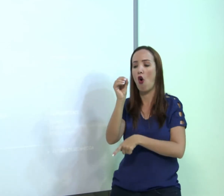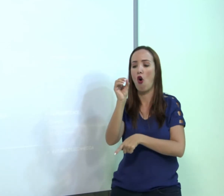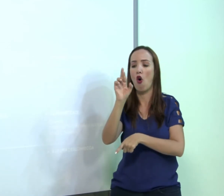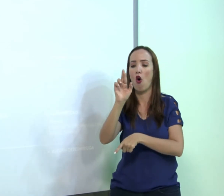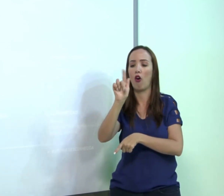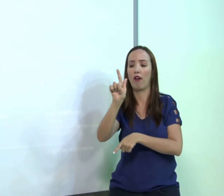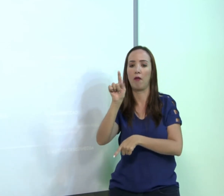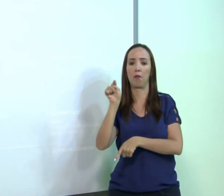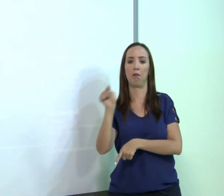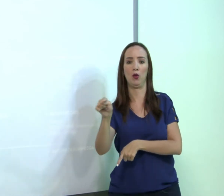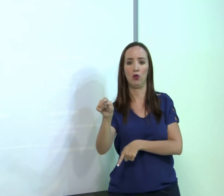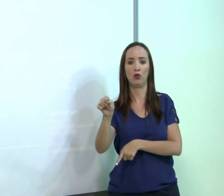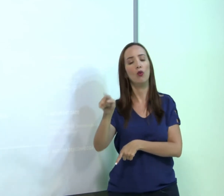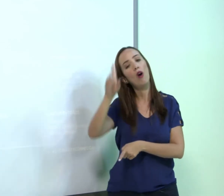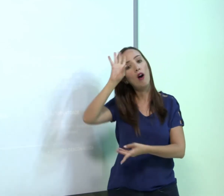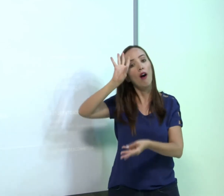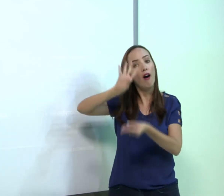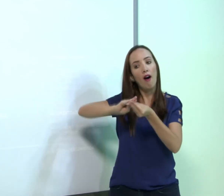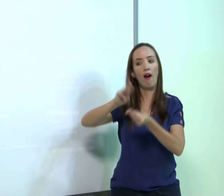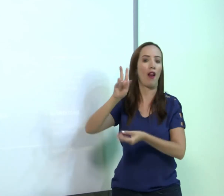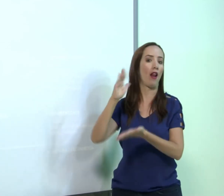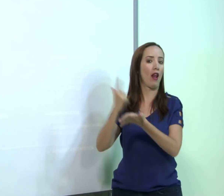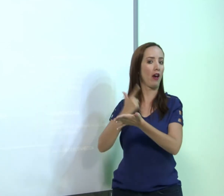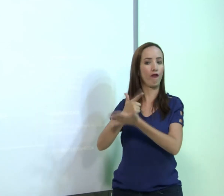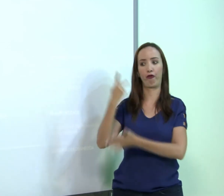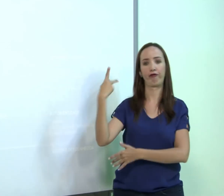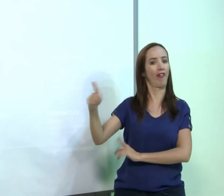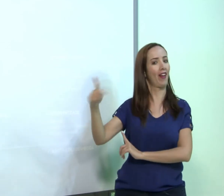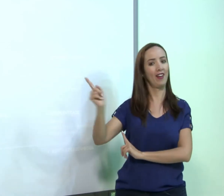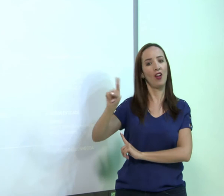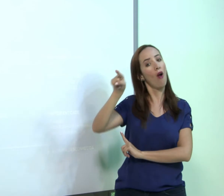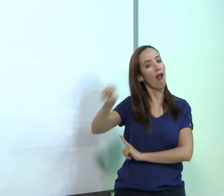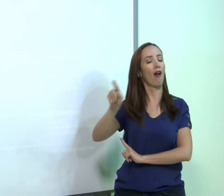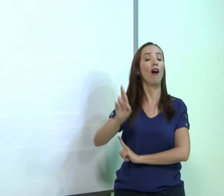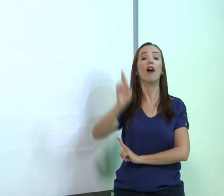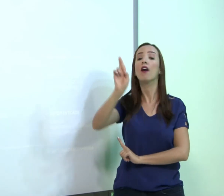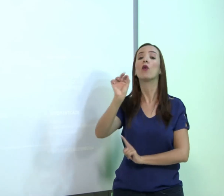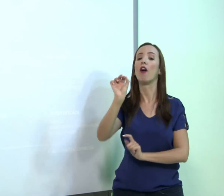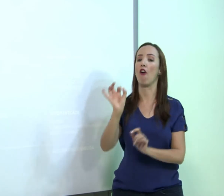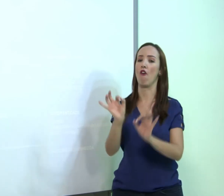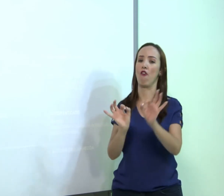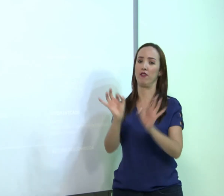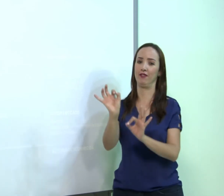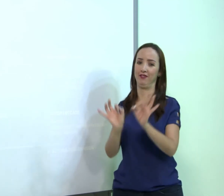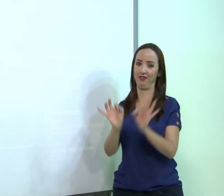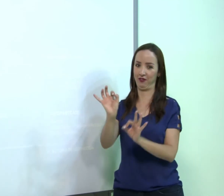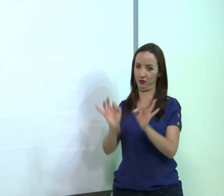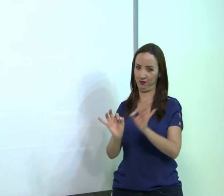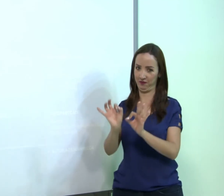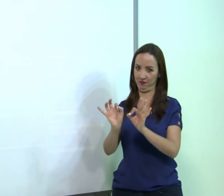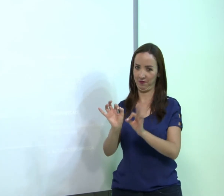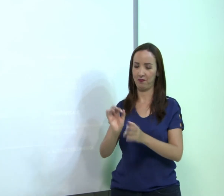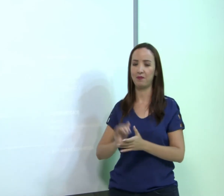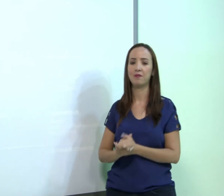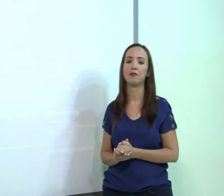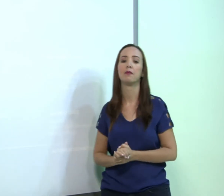entre aspas, org, porque o livro não é dele, ele foi o organizador.